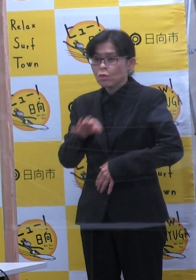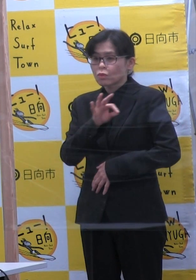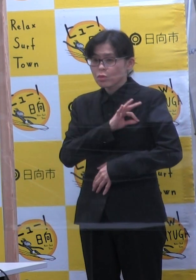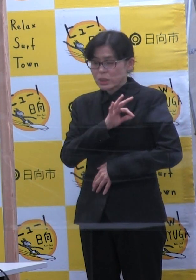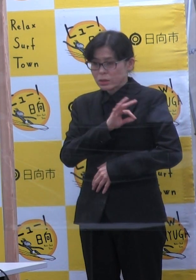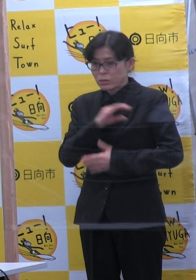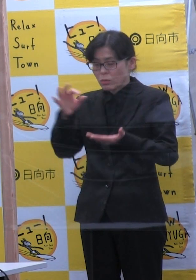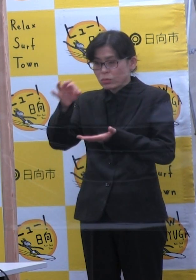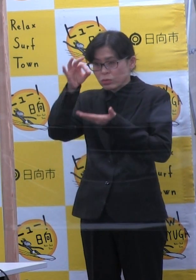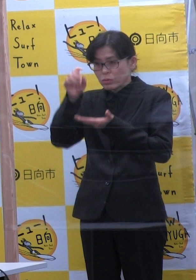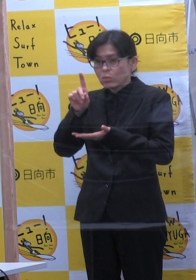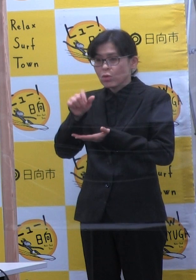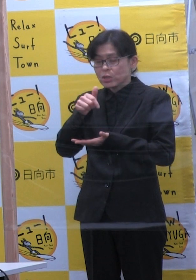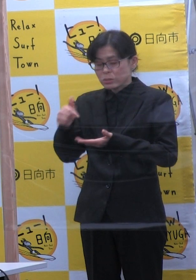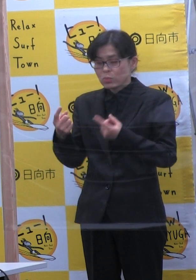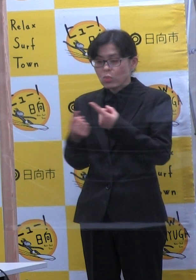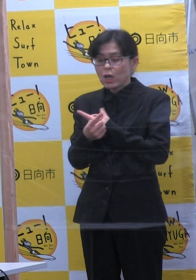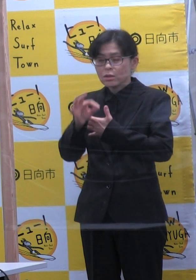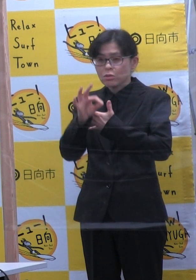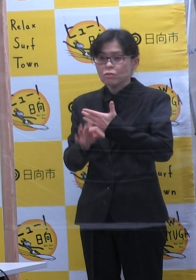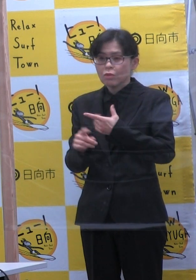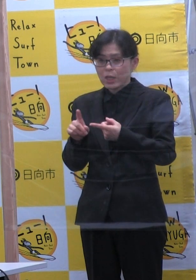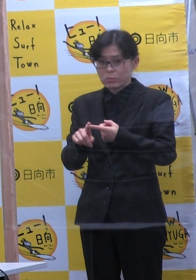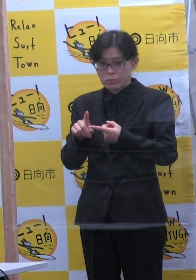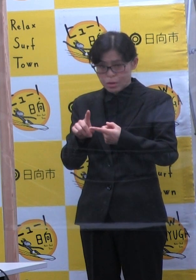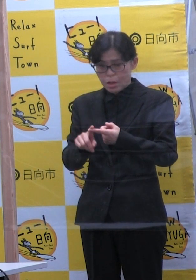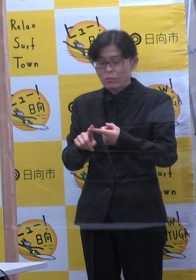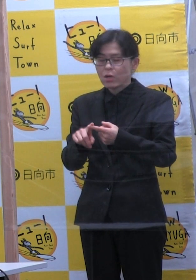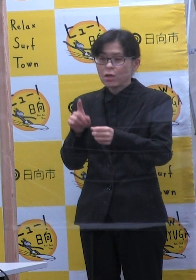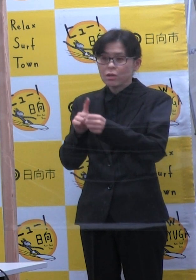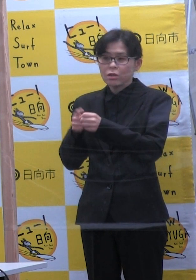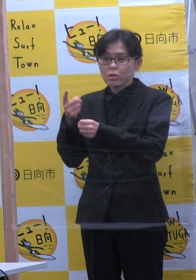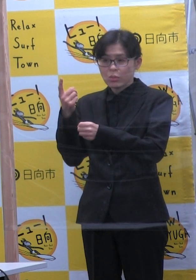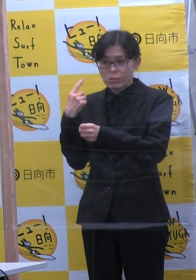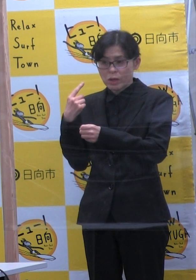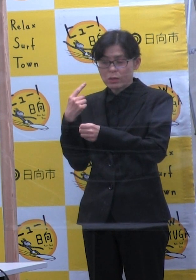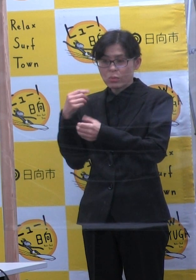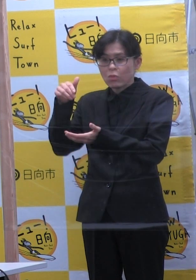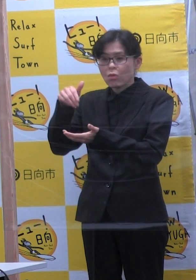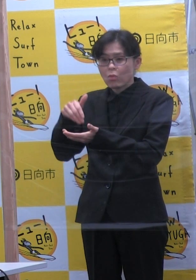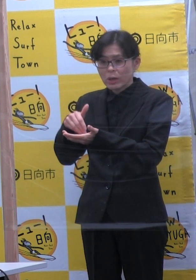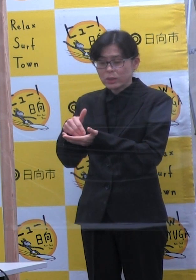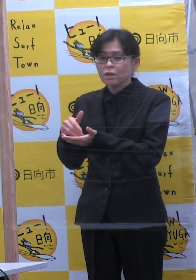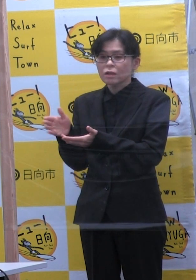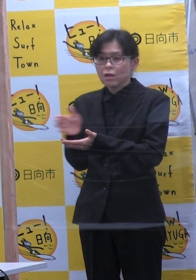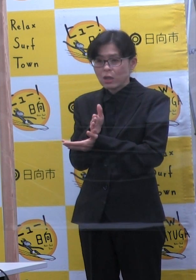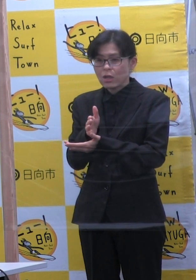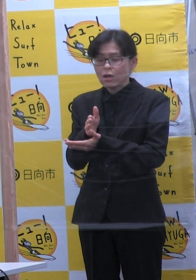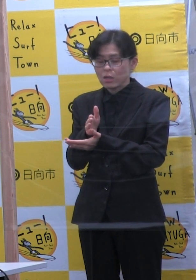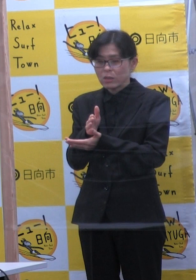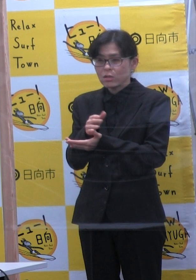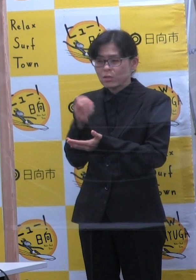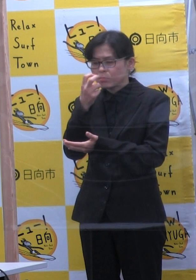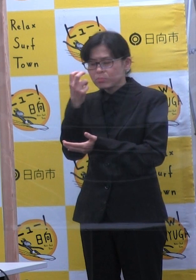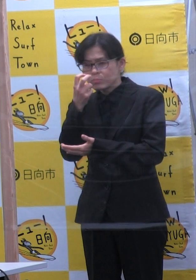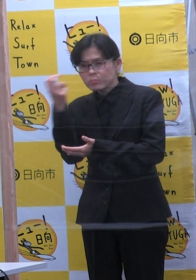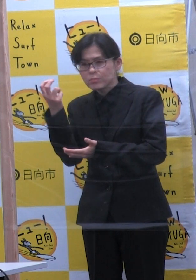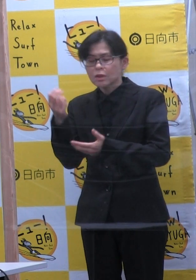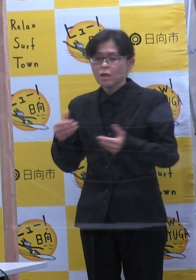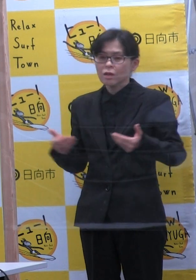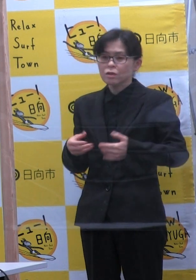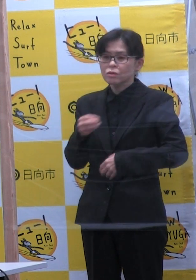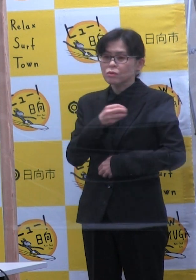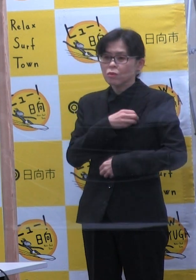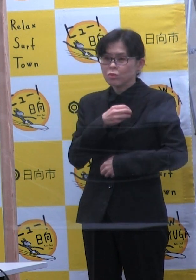改正する条例については、昨年度末から相次いで発覚した職員の不祥事に